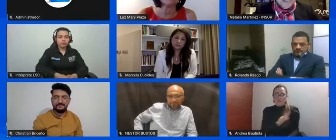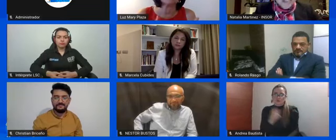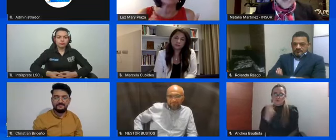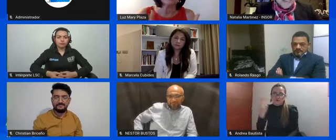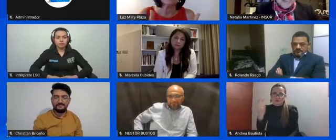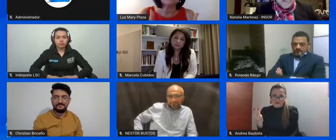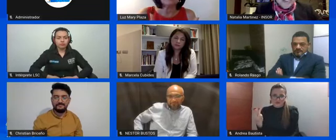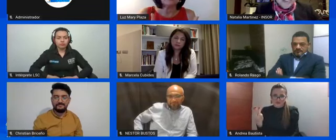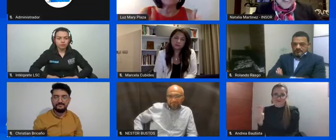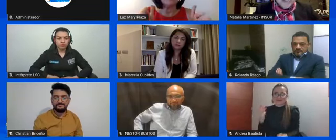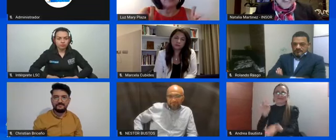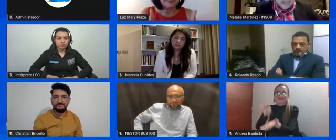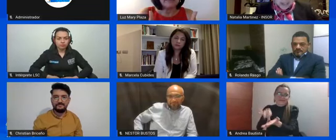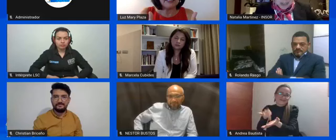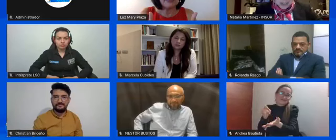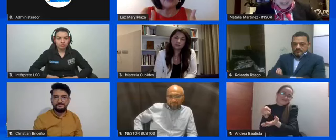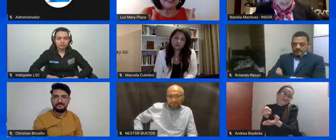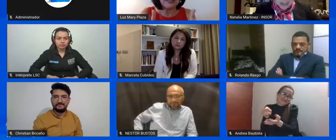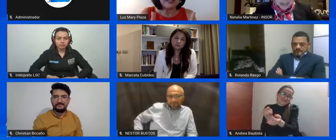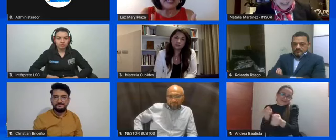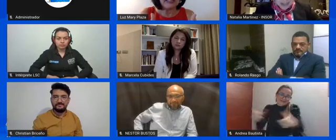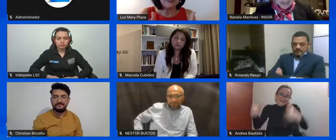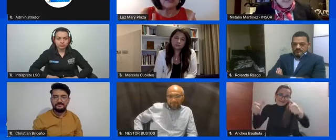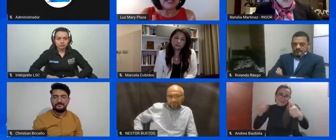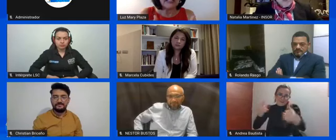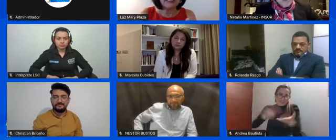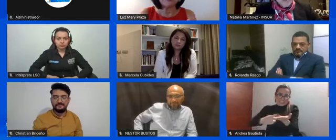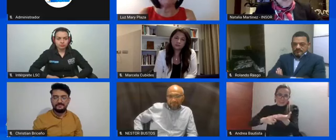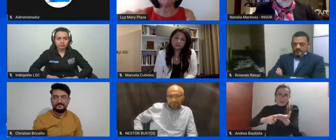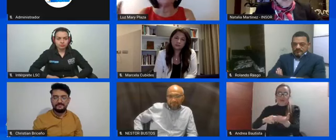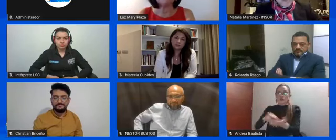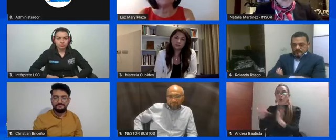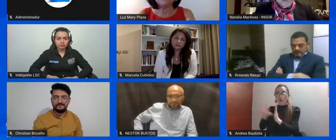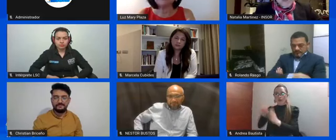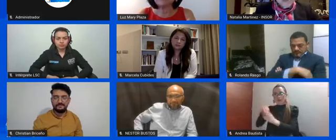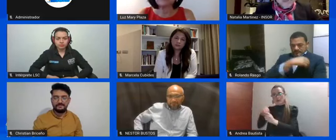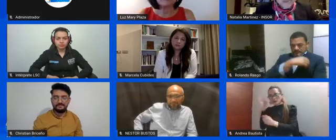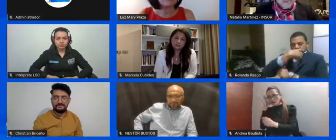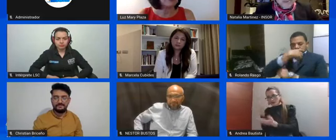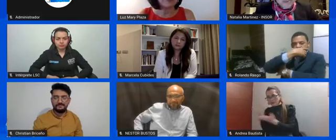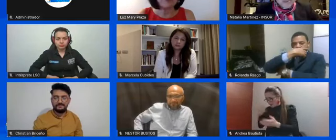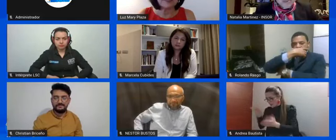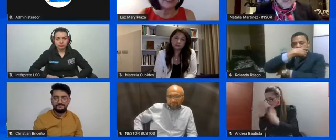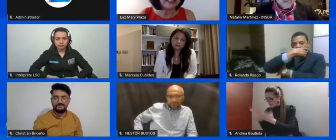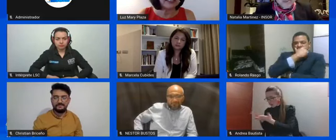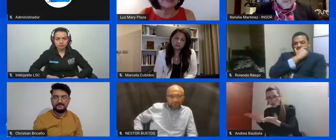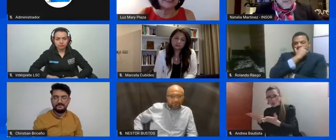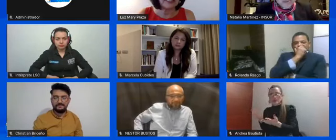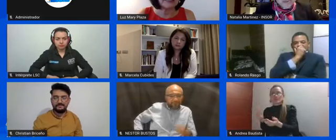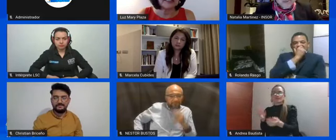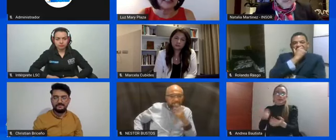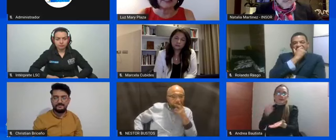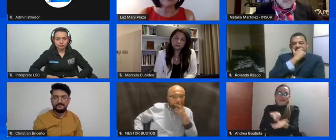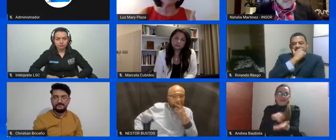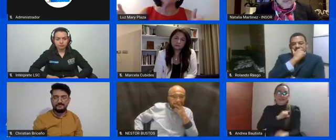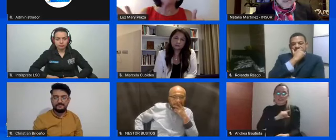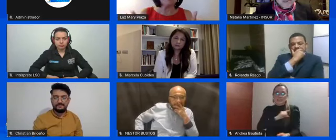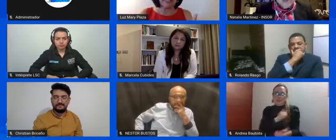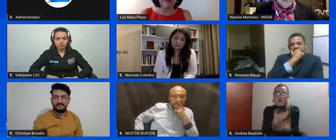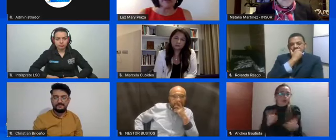intérpretes, perdón. Entonces yo me quedaba en el hotel, dormía allí, iba al INSOR a hacer las cosas de oficina, cheques,